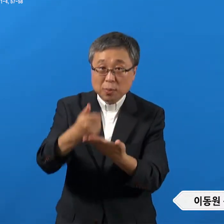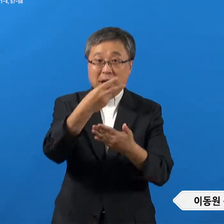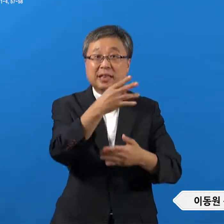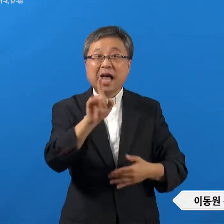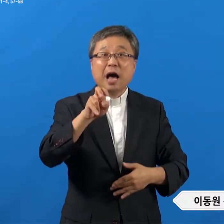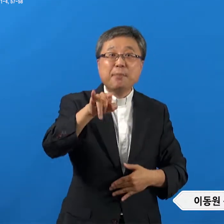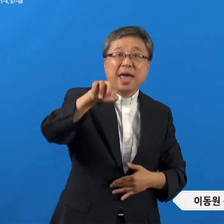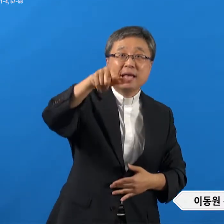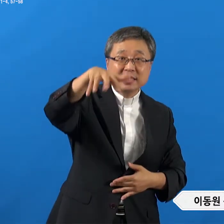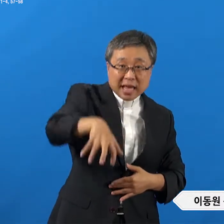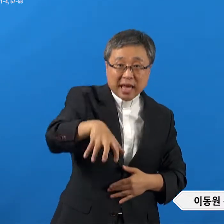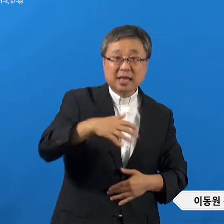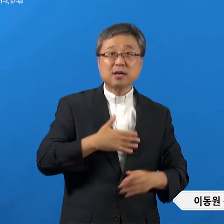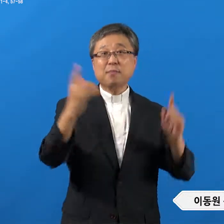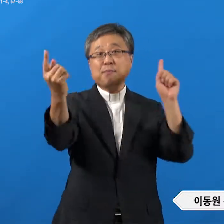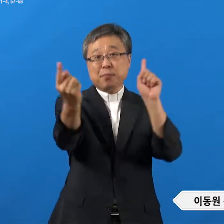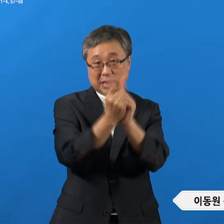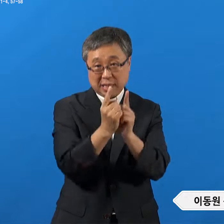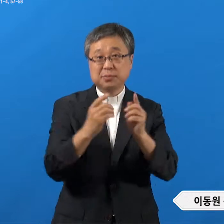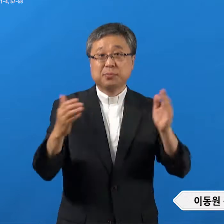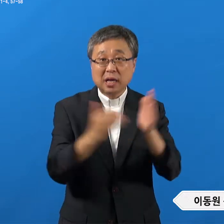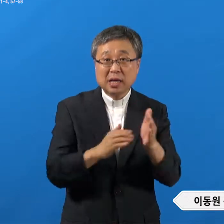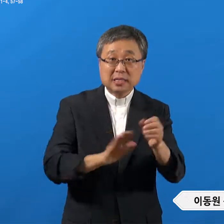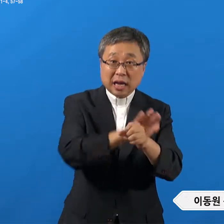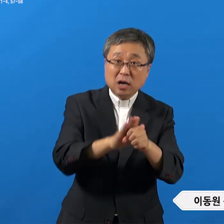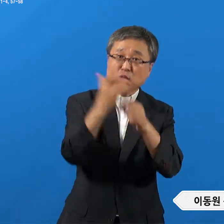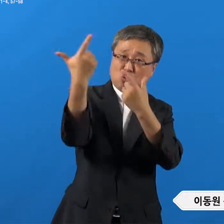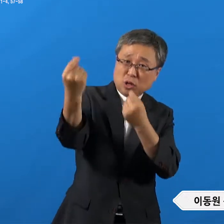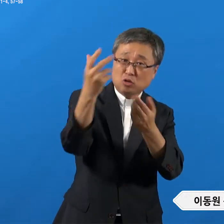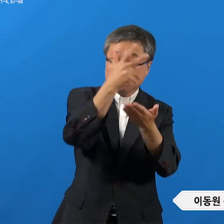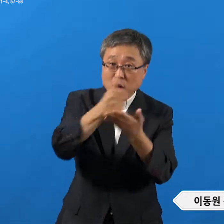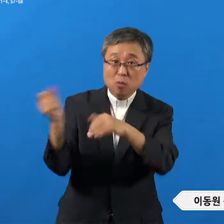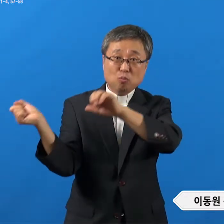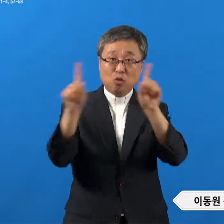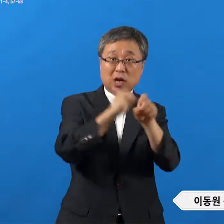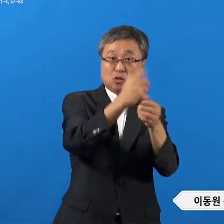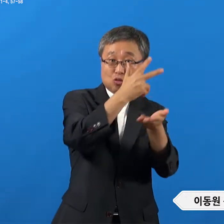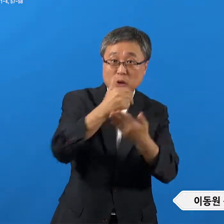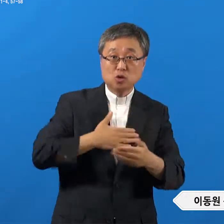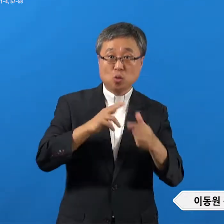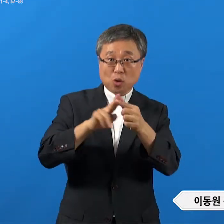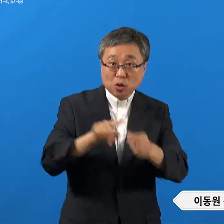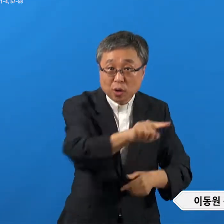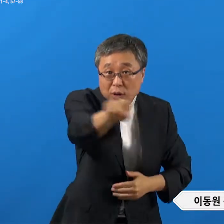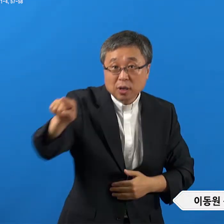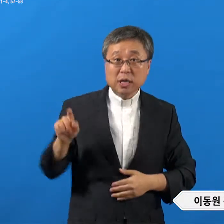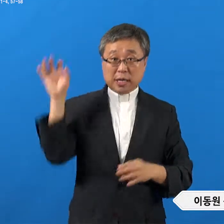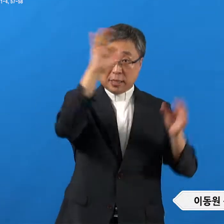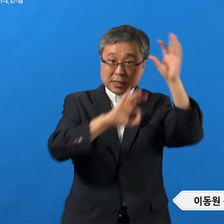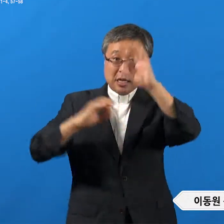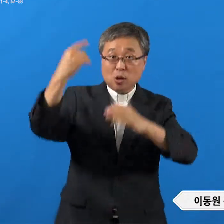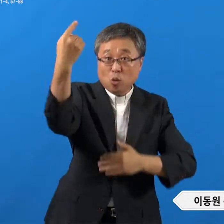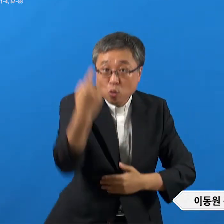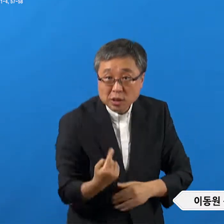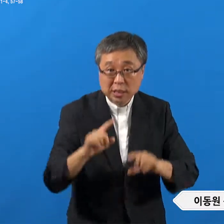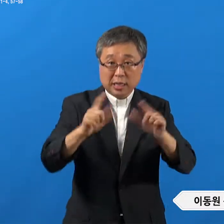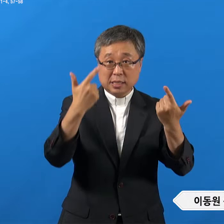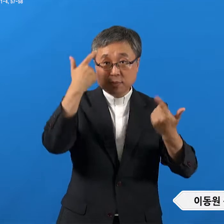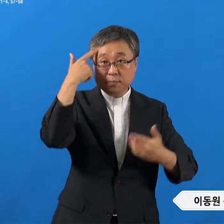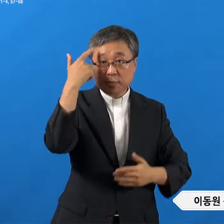도상에서 만나지 않았습니까? 사랑하는 여러분, 동일하신 주님, 부활하신 주님이 저와 여러분을 찾아오시지